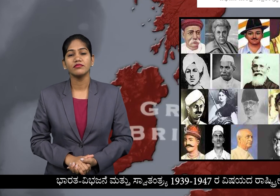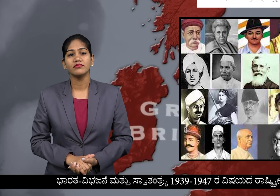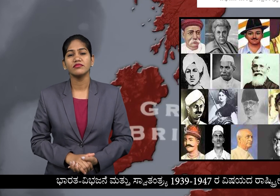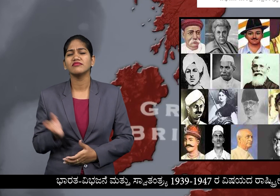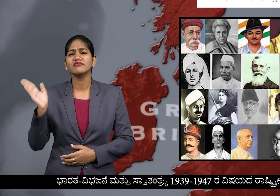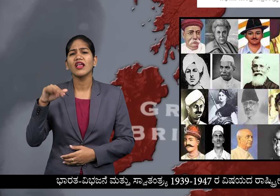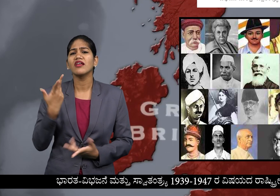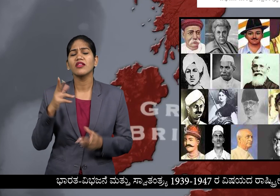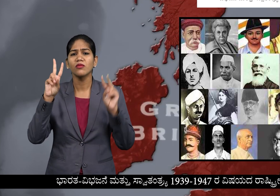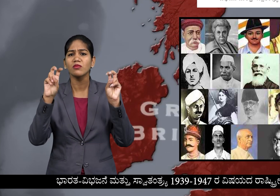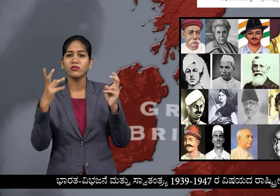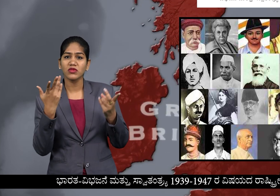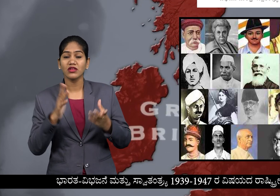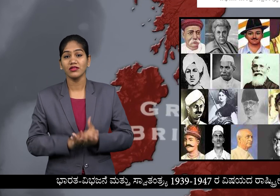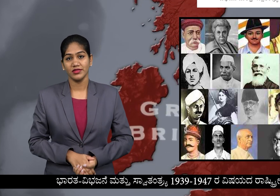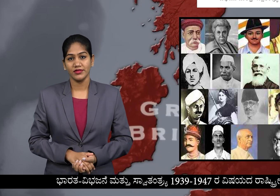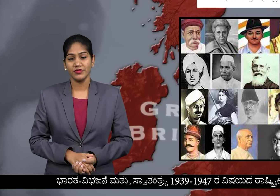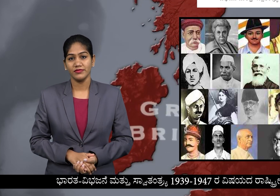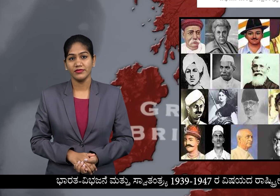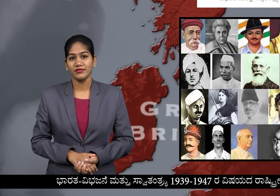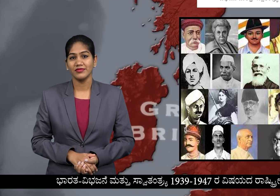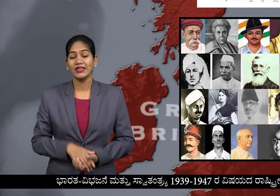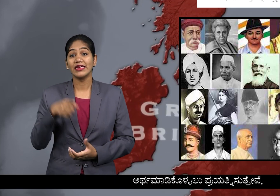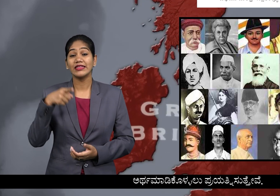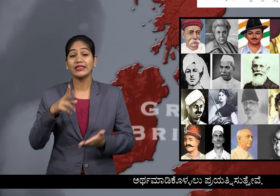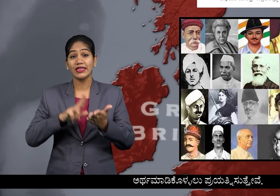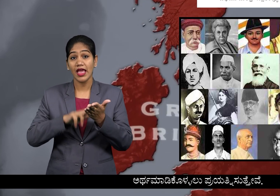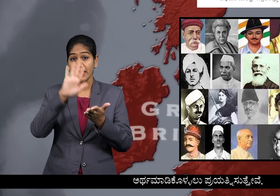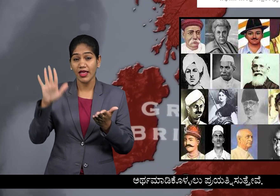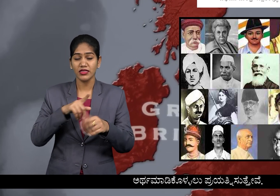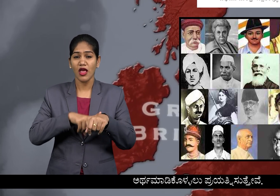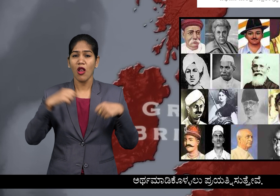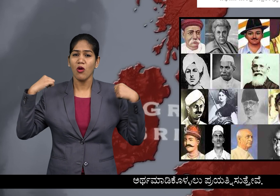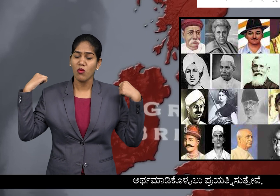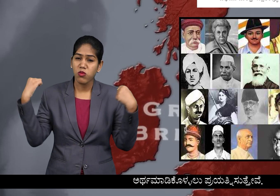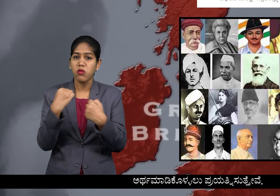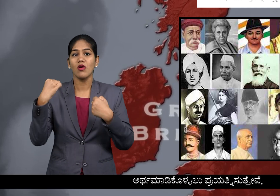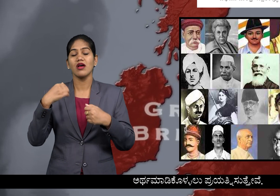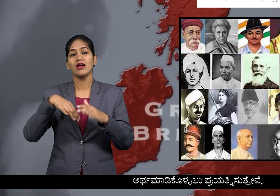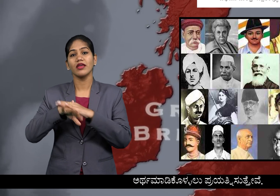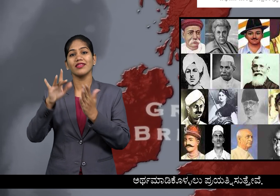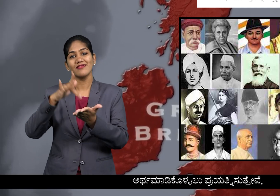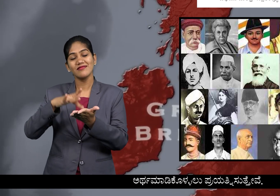ಭಾರತ ವಿಭಜನೆಯಲ್ಲಿನ ವಿಷಯದ ರಾಷ್ಟ್ರೀಯ ಚಳವಳಿಯಿಂದ ಅರ್ಥಮಾಡಿಕೊಳ್ಳಲು ಪ್ರಯತ್ನಿಸುತ್ತೇವೆ.